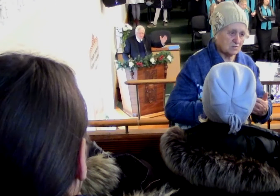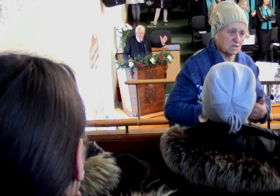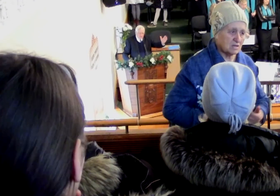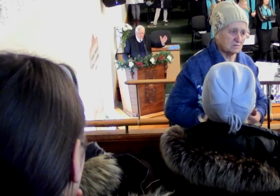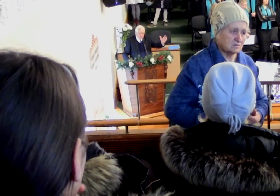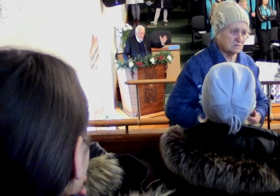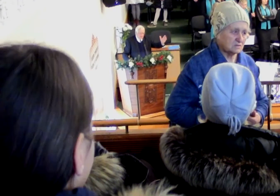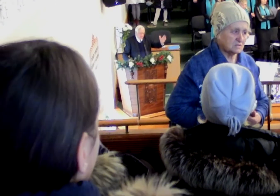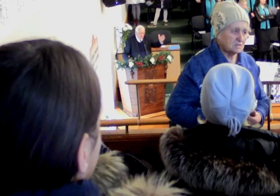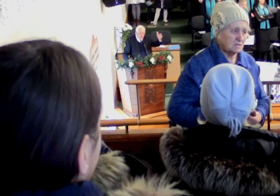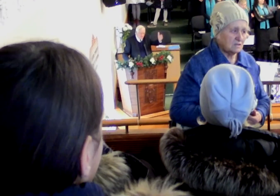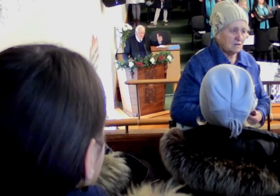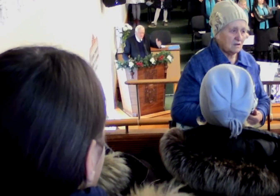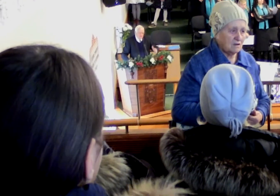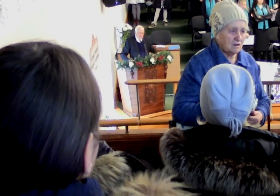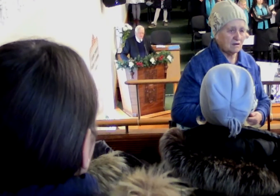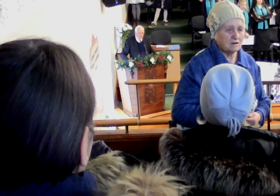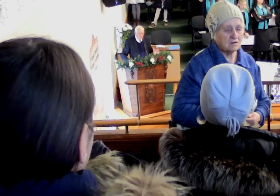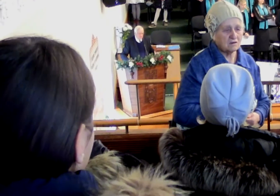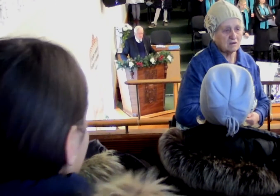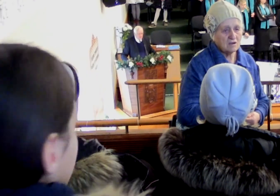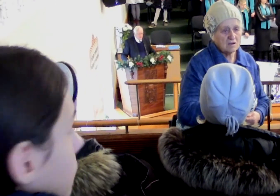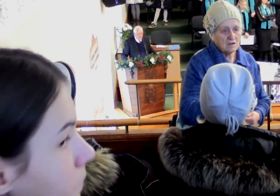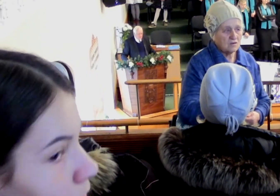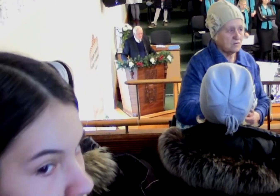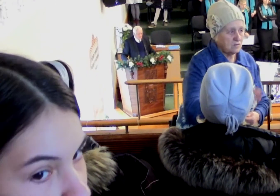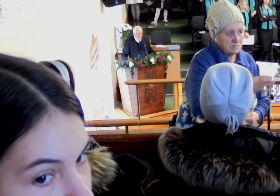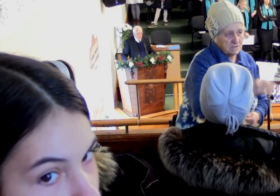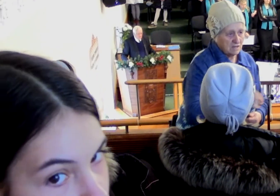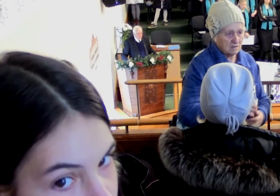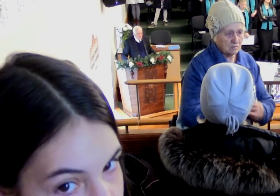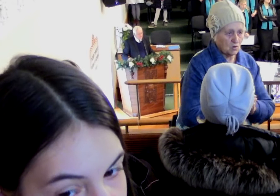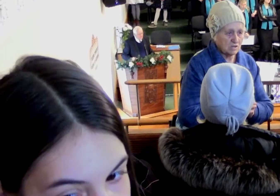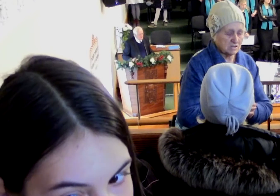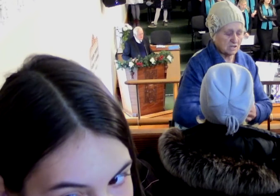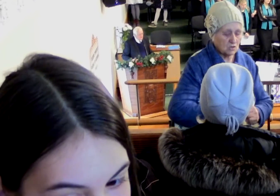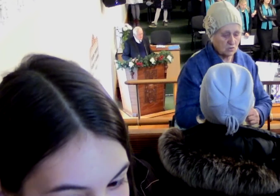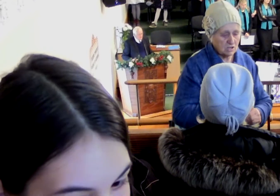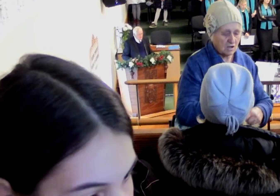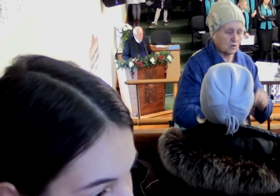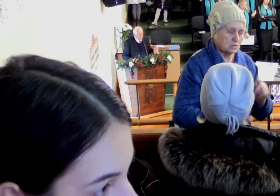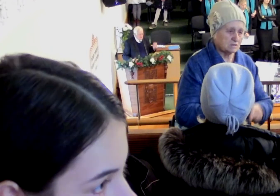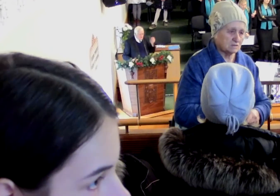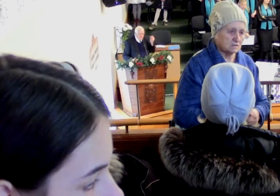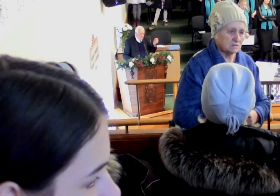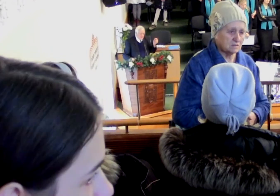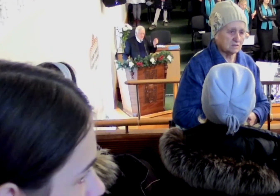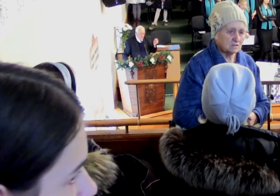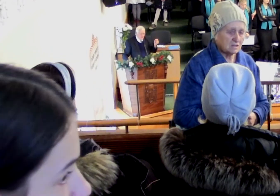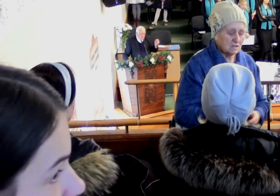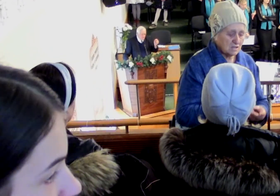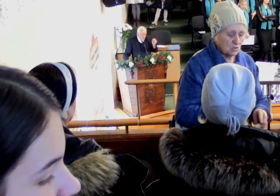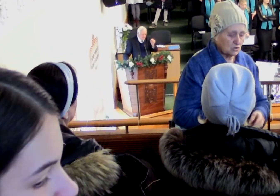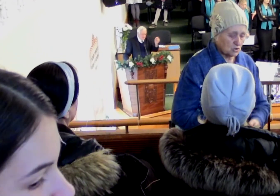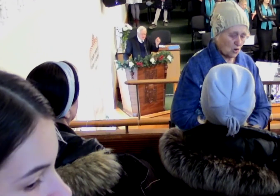молиться о вас. О вас молятся друзья, родственники. Друзья, дорогие, не